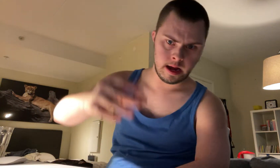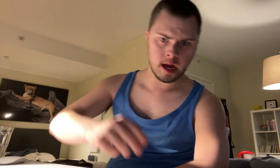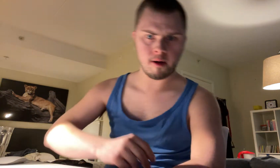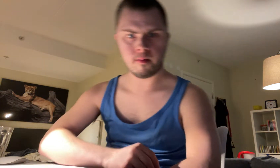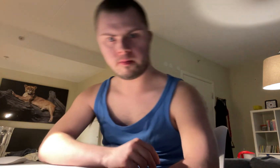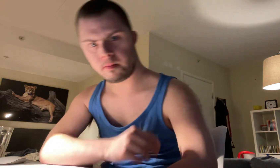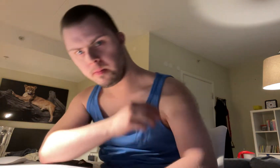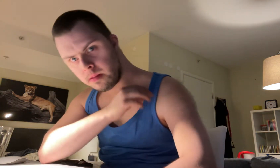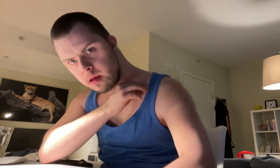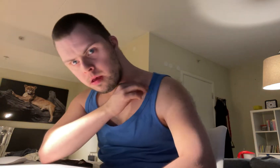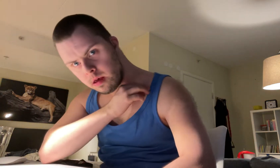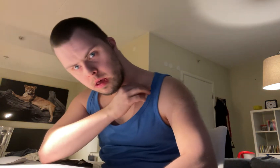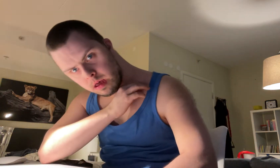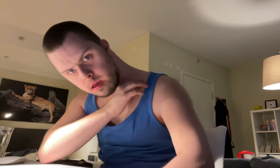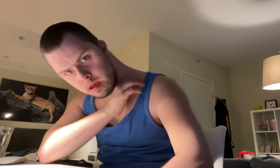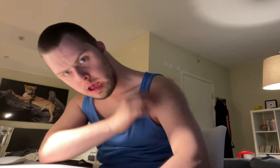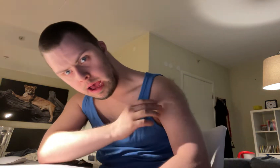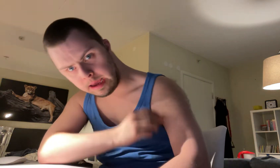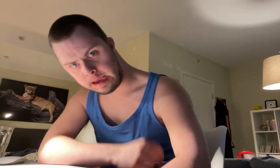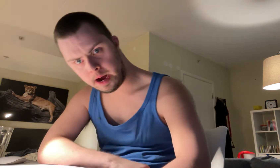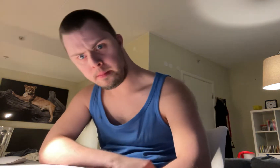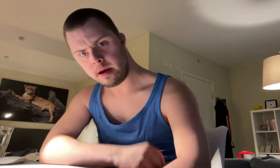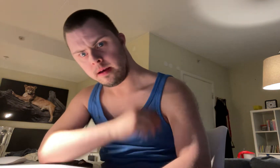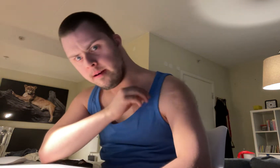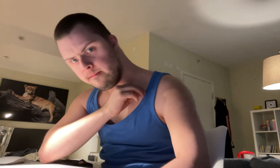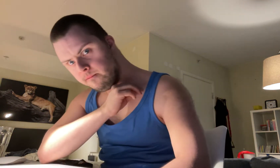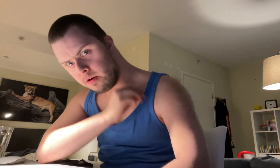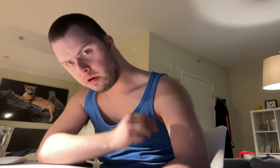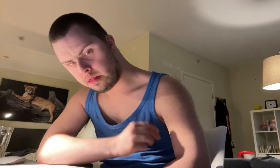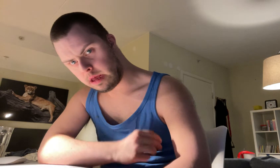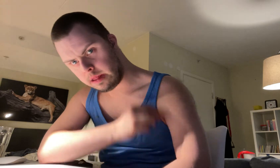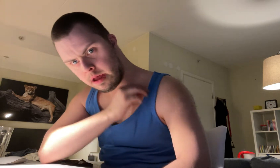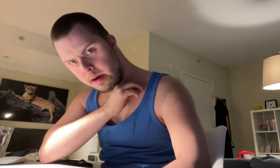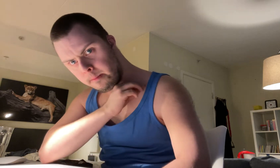Tjena! Här är vuxenmannen,